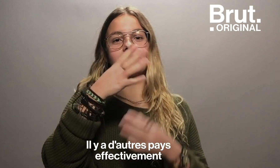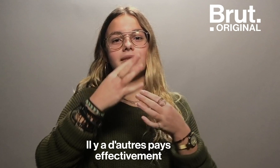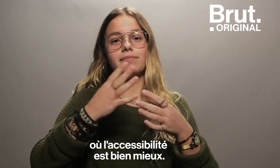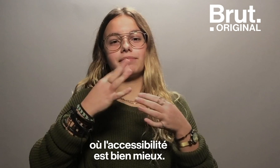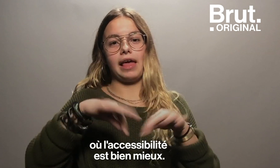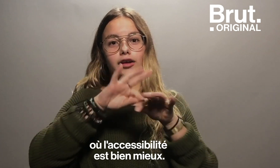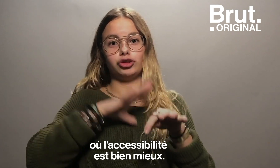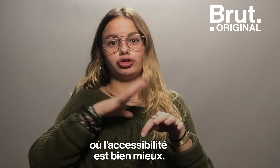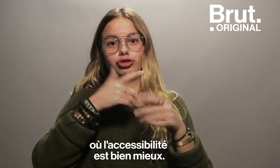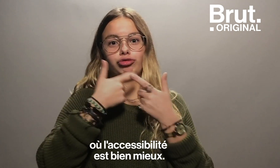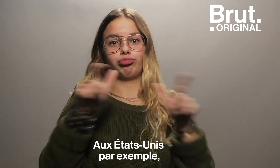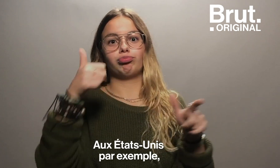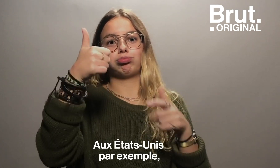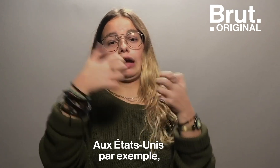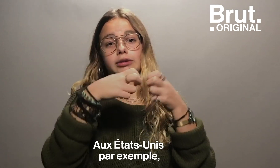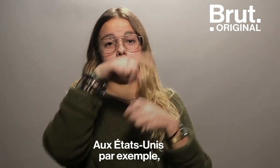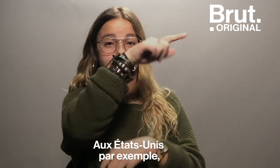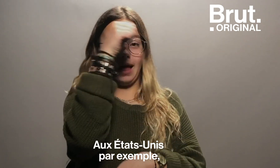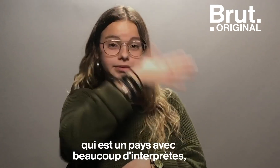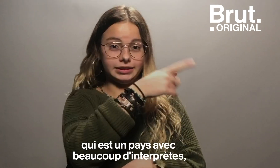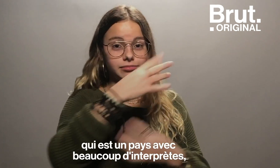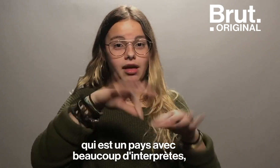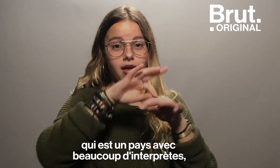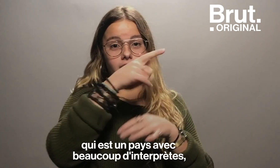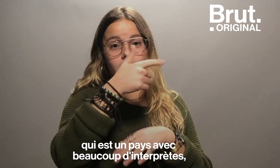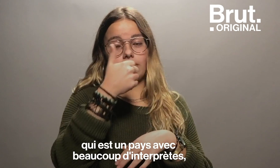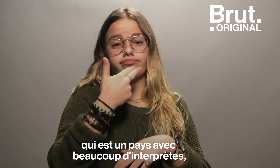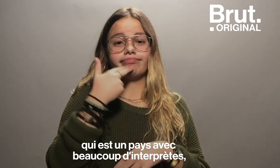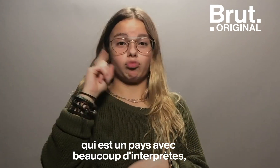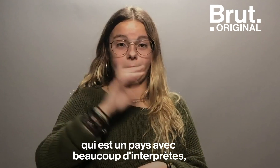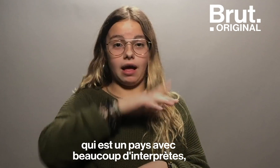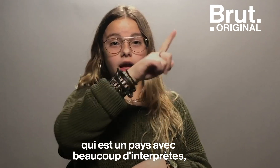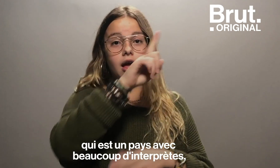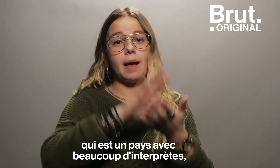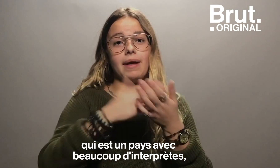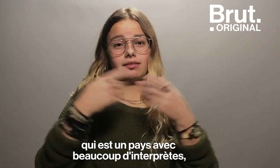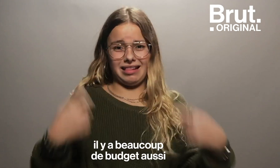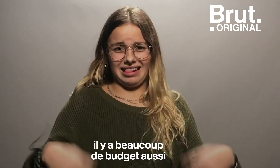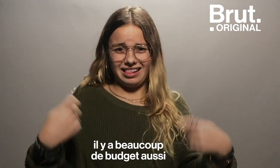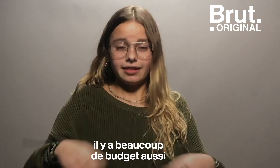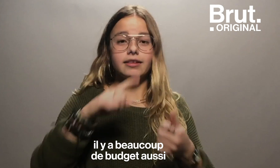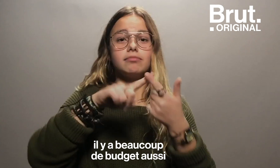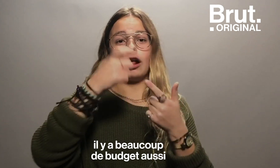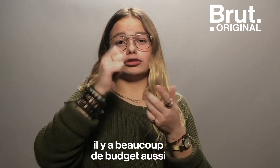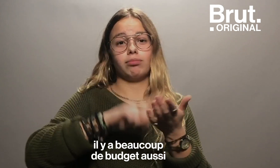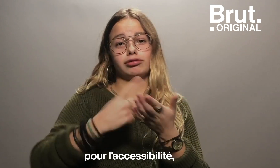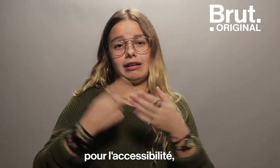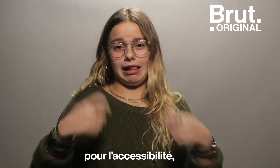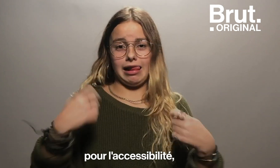effectivement, où l'accessibilité est bien mieux, aux États-Unis, par exemple, qui est un pays qui est vraiment avec beaucoup d'interprètes, il y a beaucoup de budget aussi pour l'accessibilité,